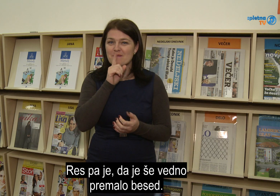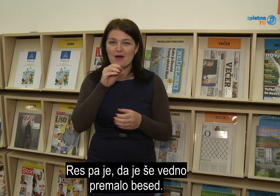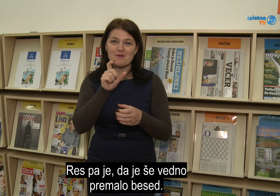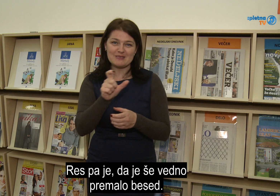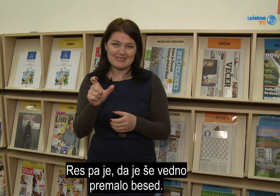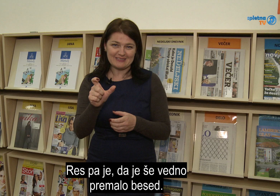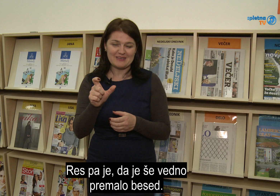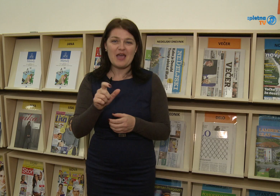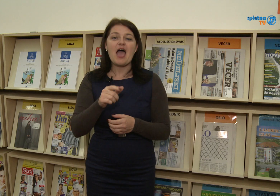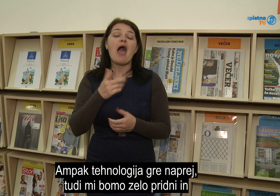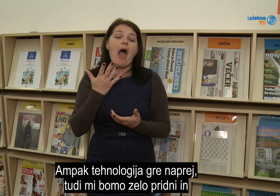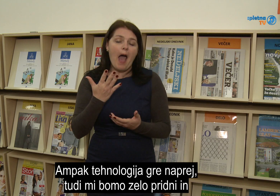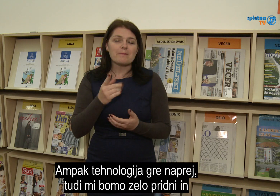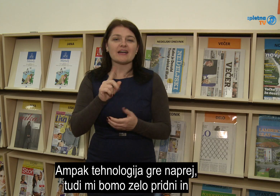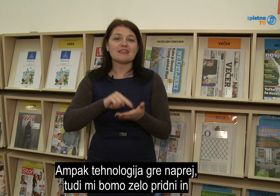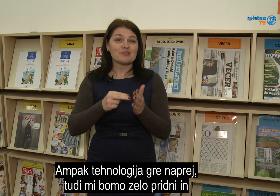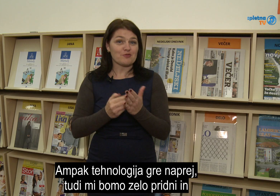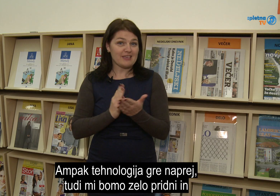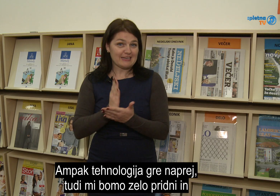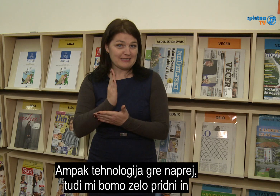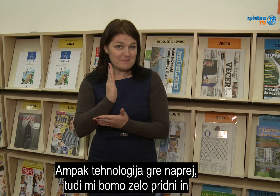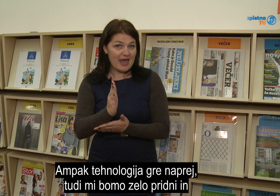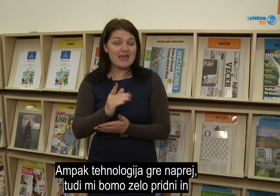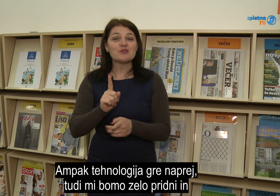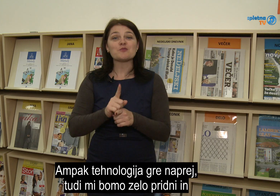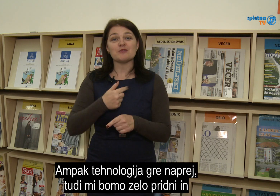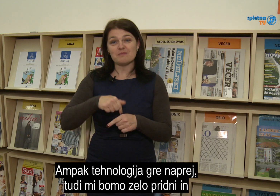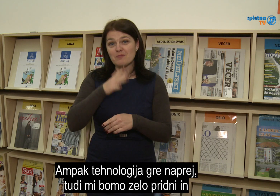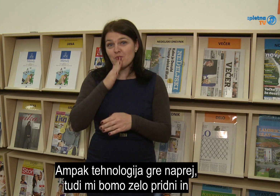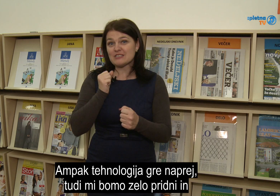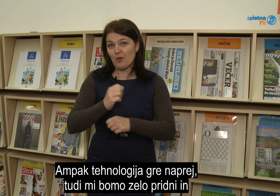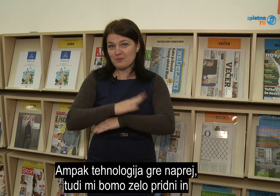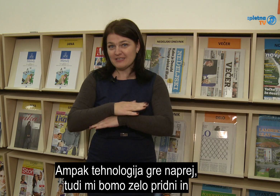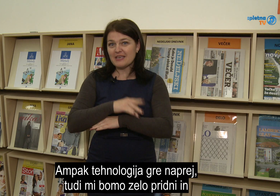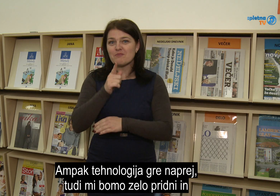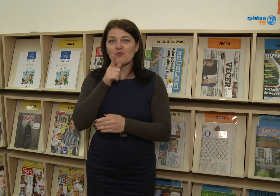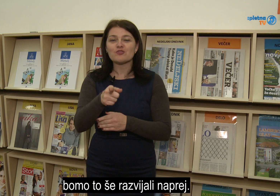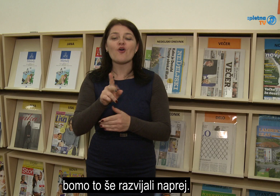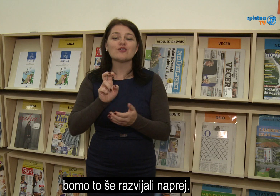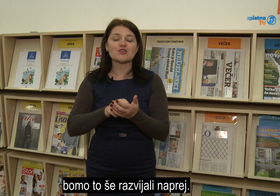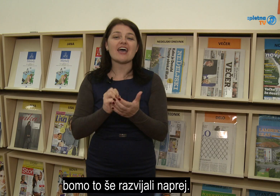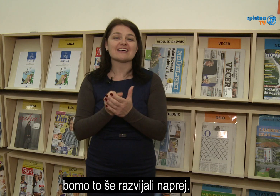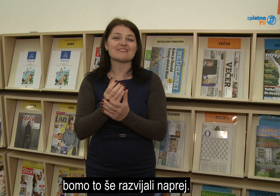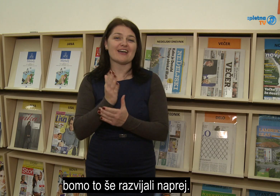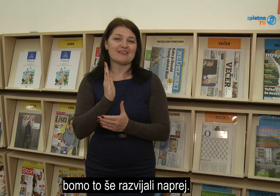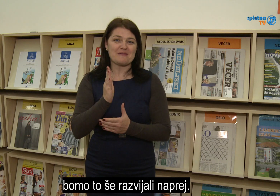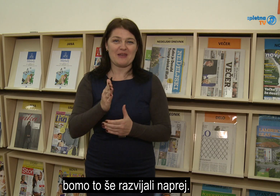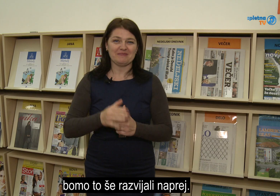premalo besed. Ampak tehnologija gre naprej, tudi mi bomo zelo pridni in bomo to še razvijali naprej.